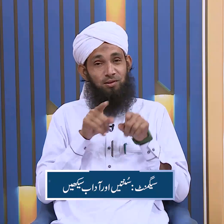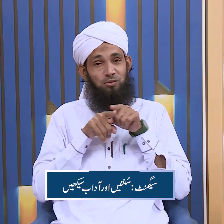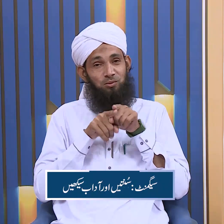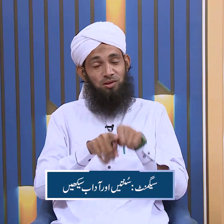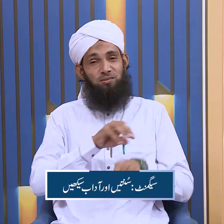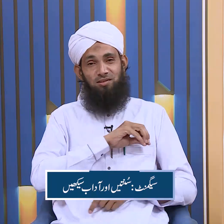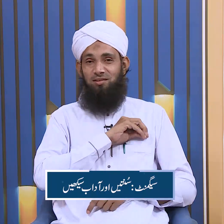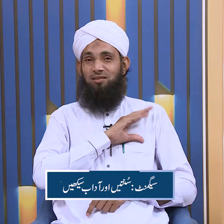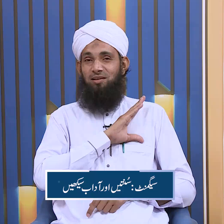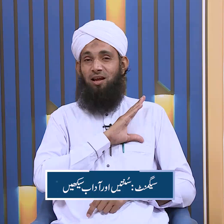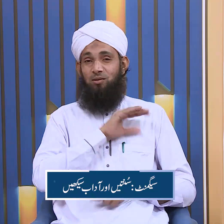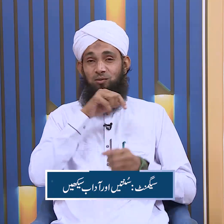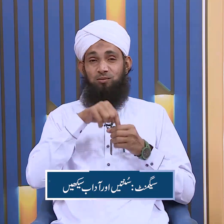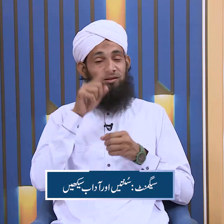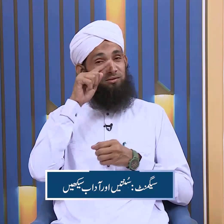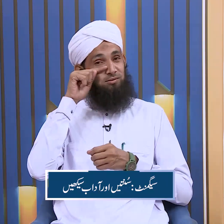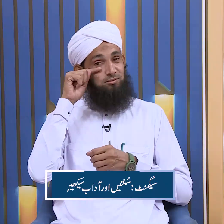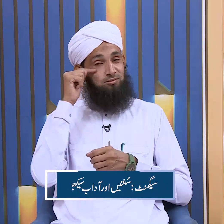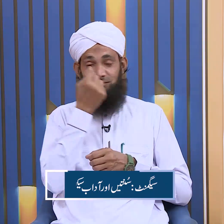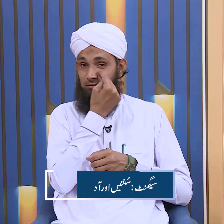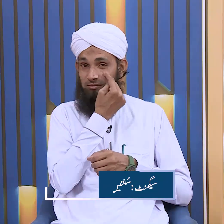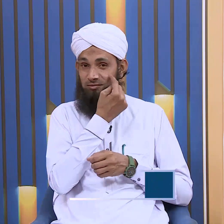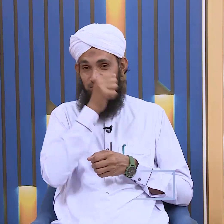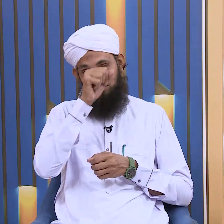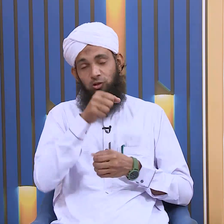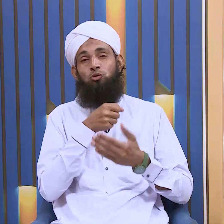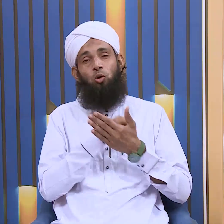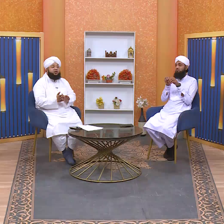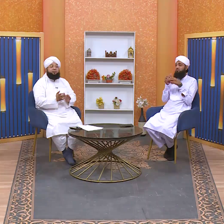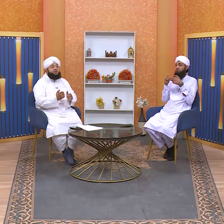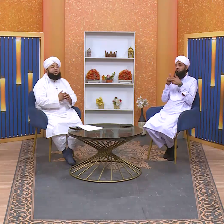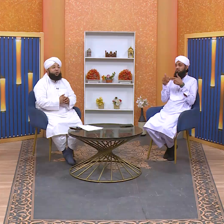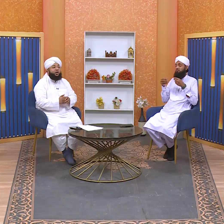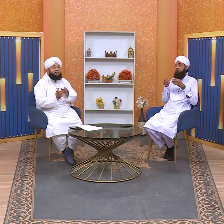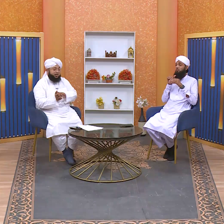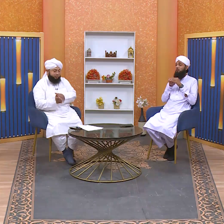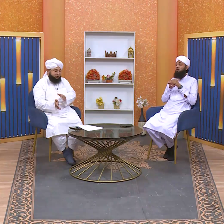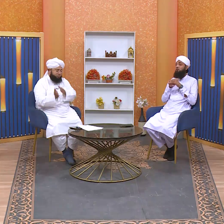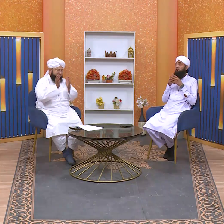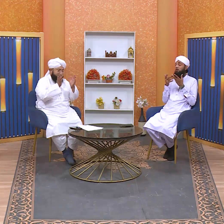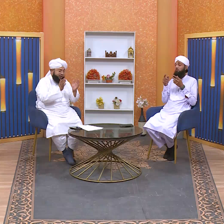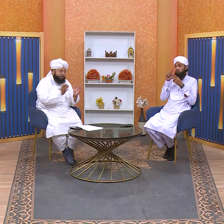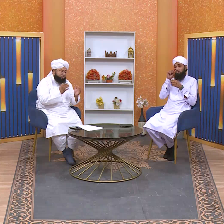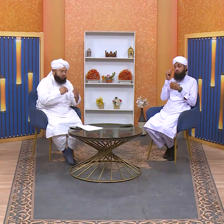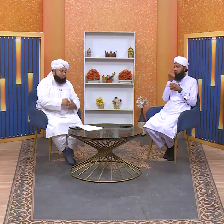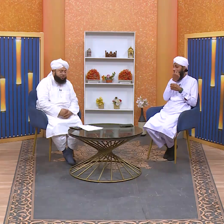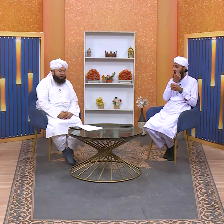سے اپنی آنکھوں میں سرما لگانا چاہیے۔ اب اس سے کیا ہوگا؟ اس سے ہمیں سرما لگانے کی سنت کا بھی ثواب